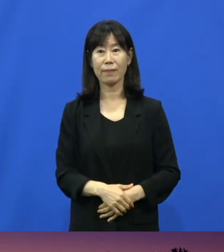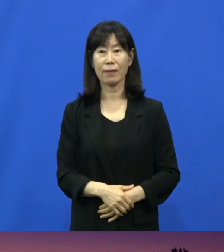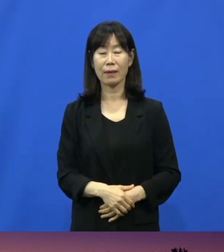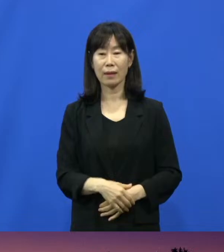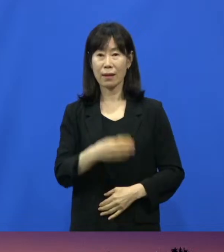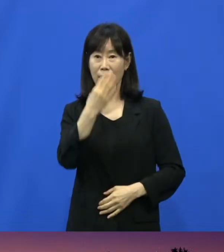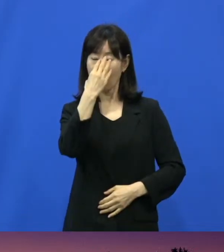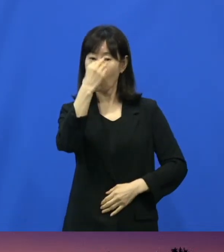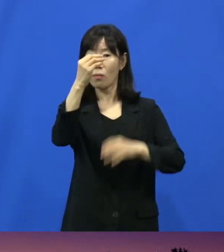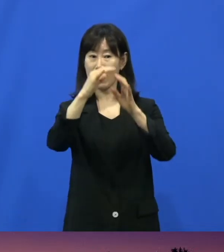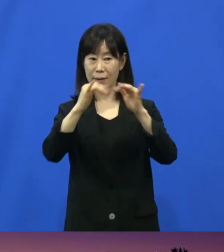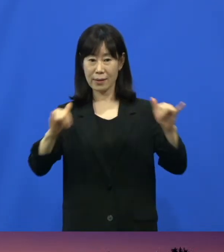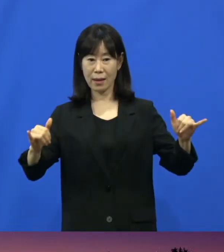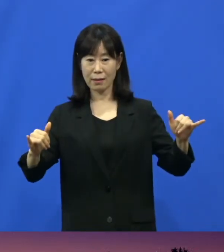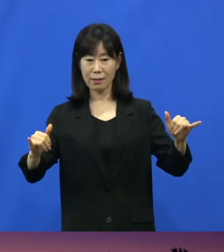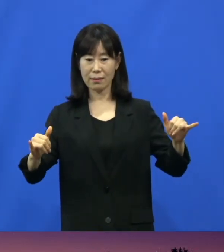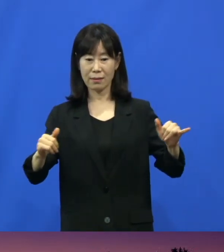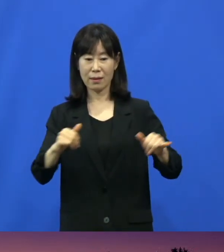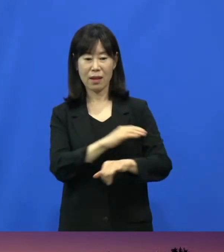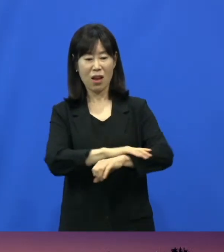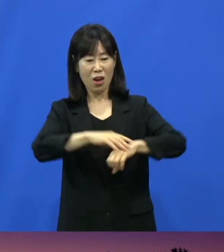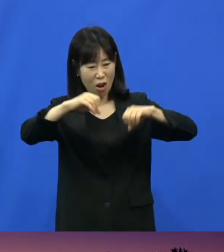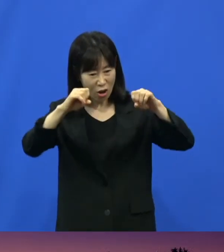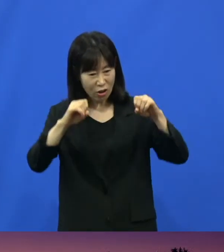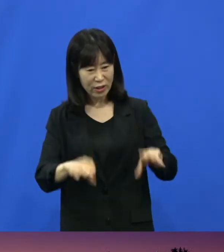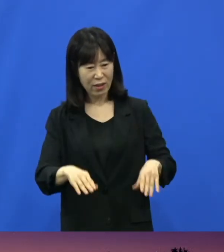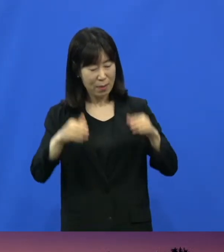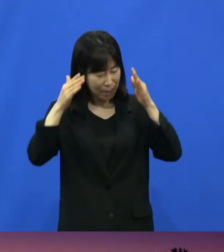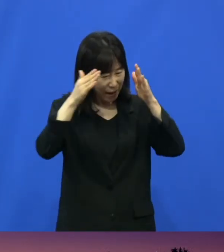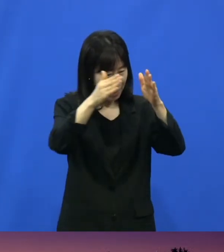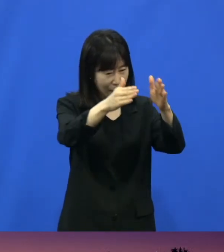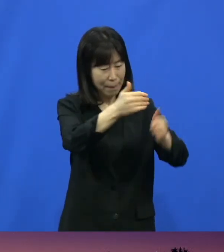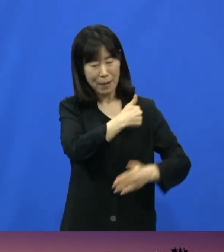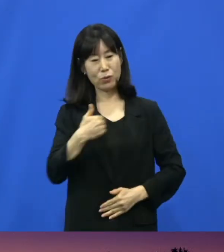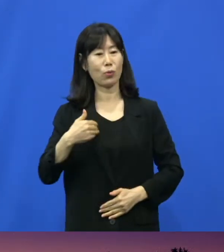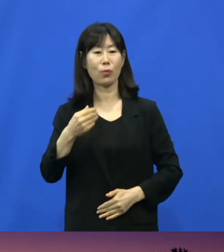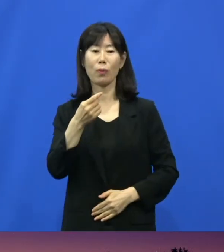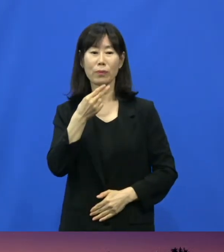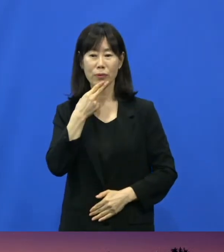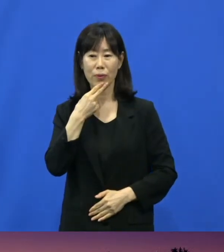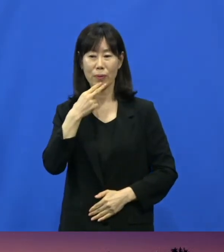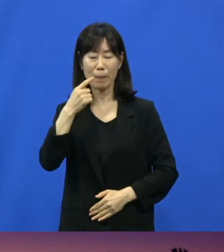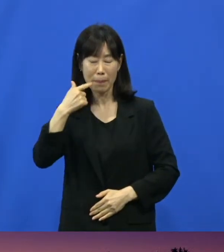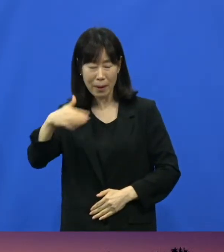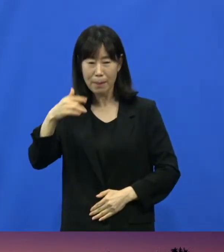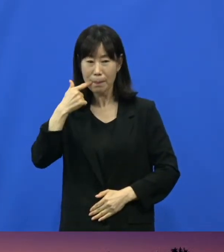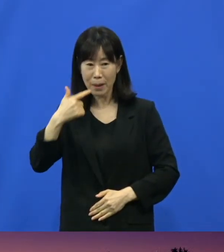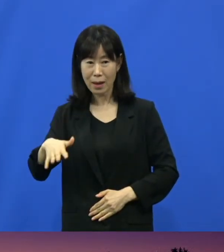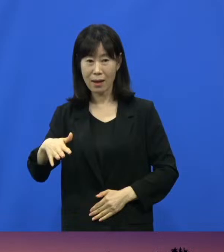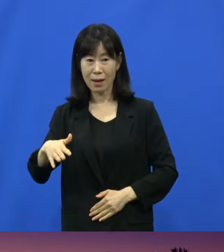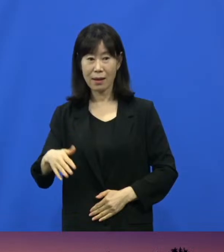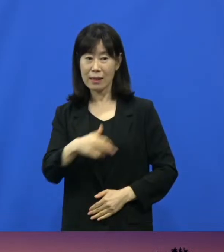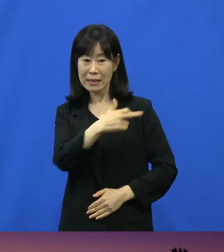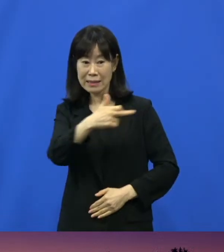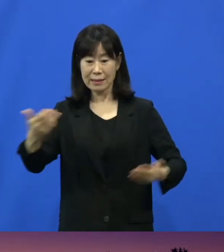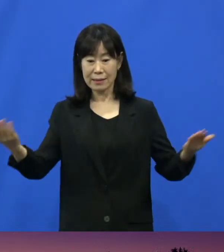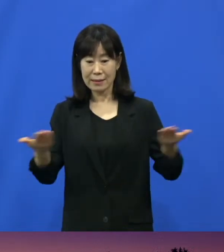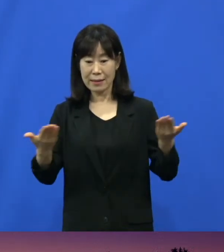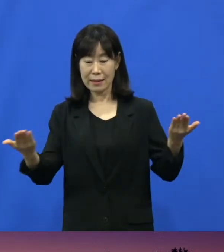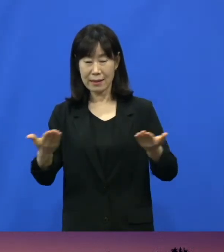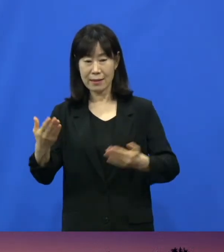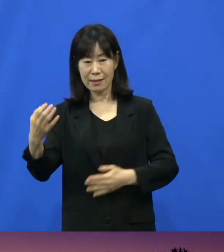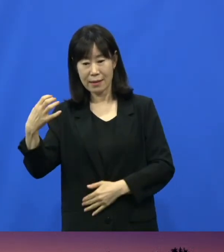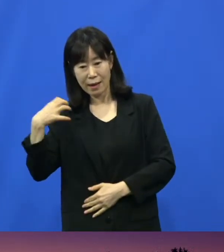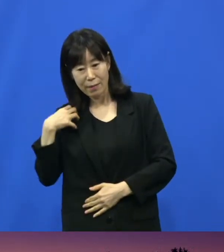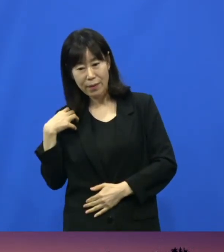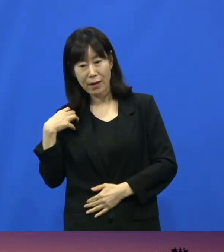오만한 자는 항상 헛된 것을 추구한다. 어떤 것에도 만족하지 않는다. 내가 큰 일과 감당하지 못할